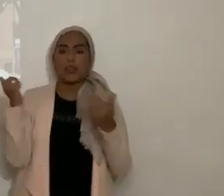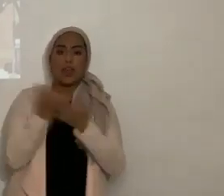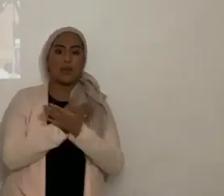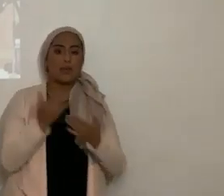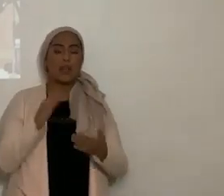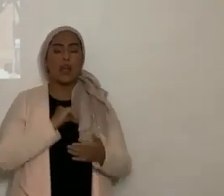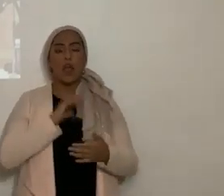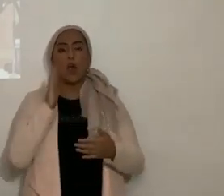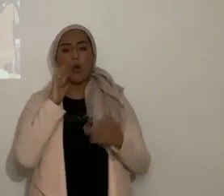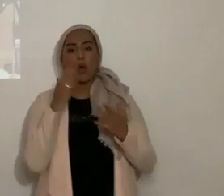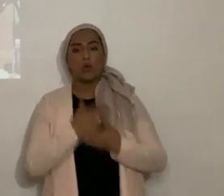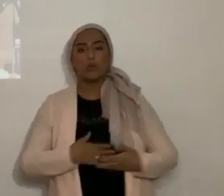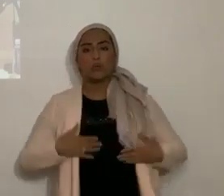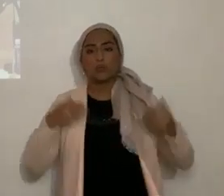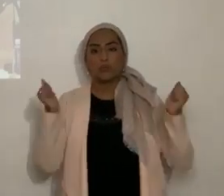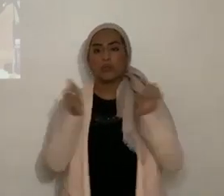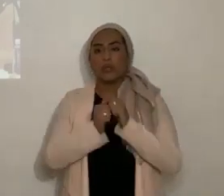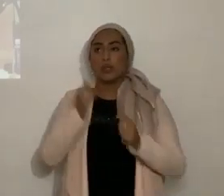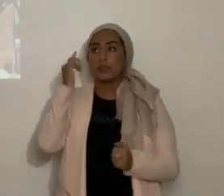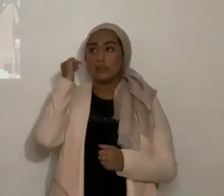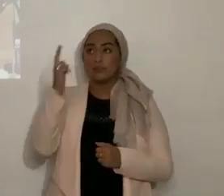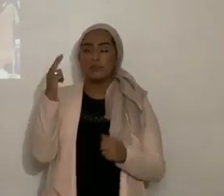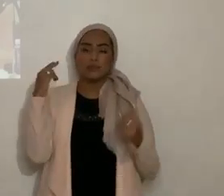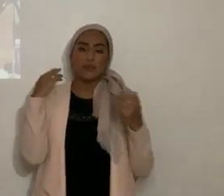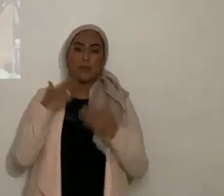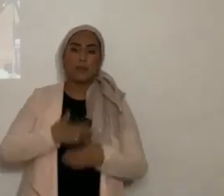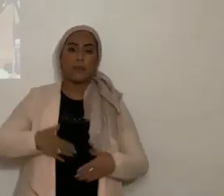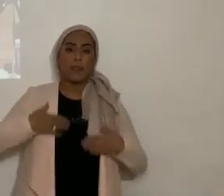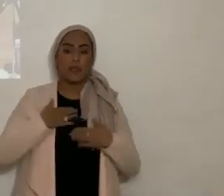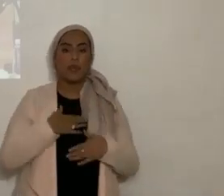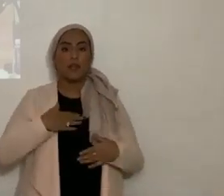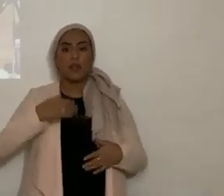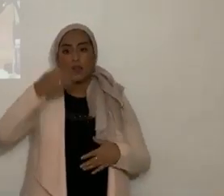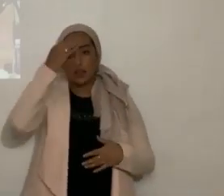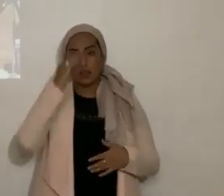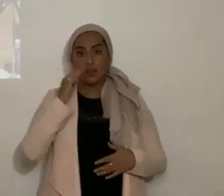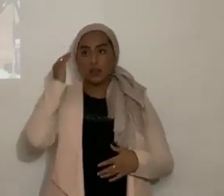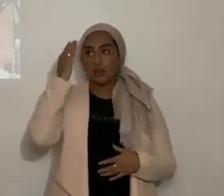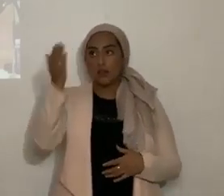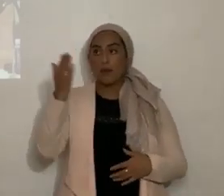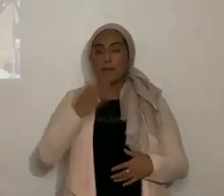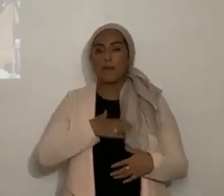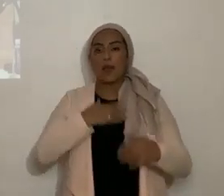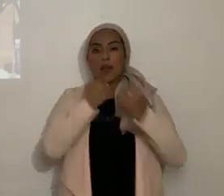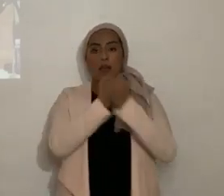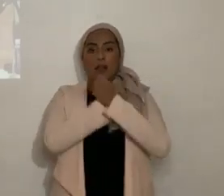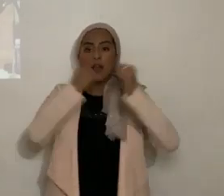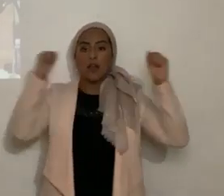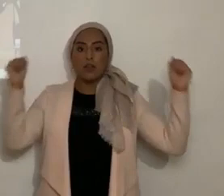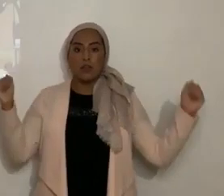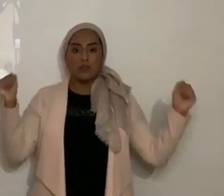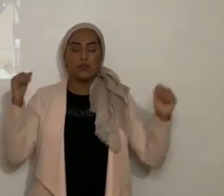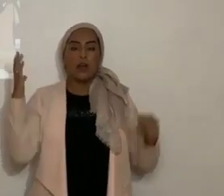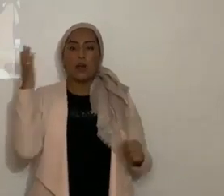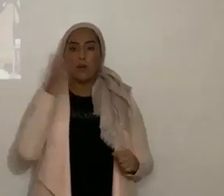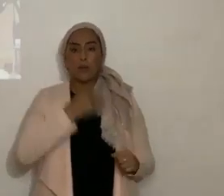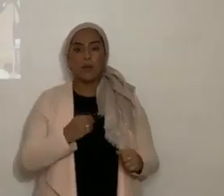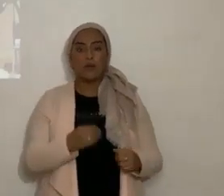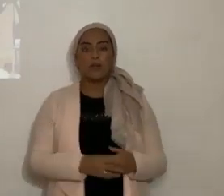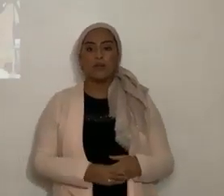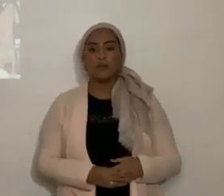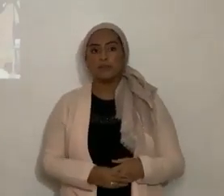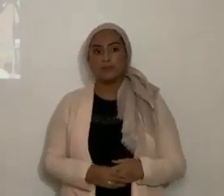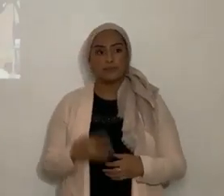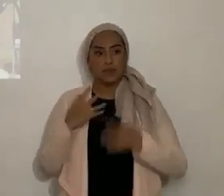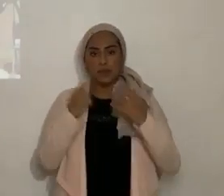me alegraré en Yahweh y me gozaré en el Elohim de mi salvación. Tremendo. Es